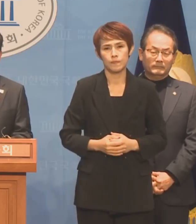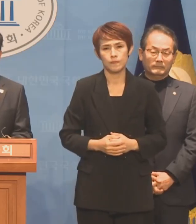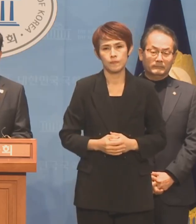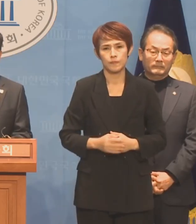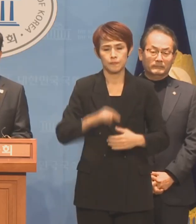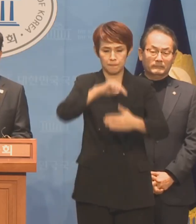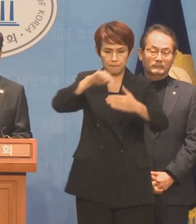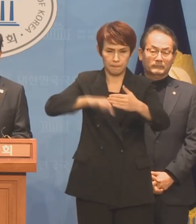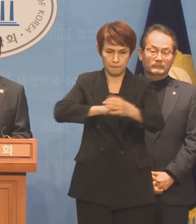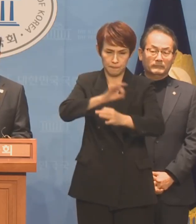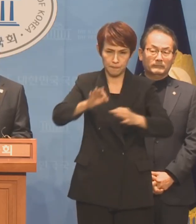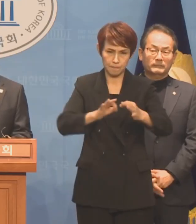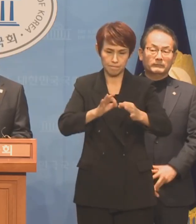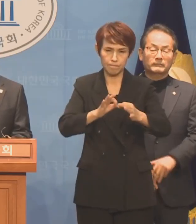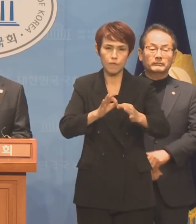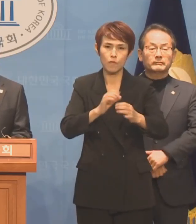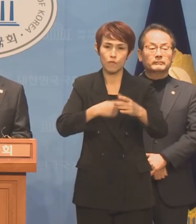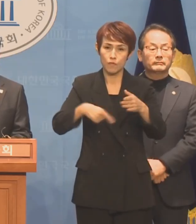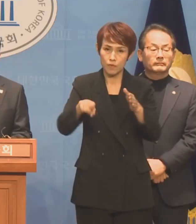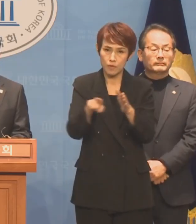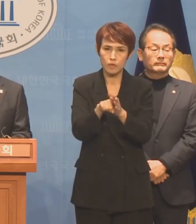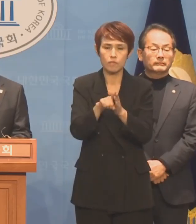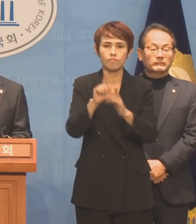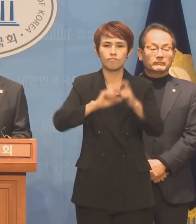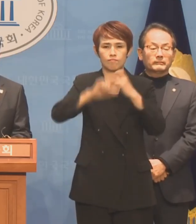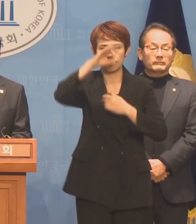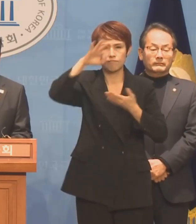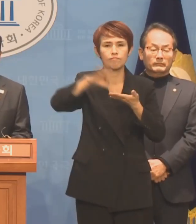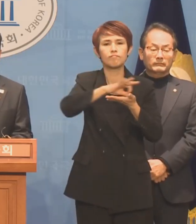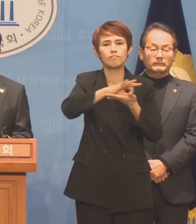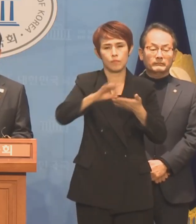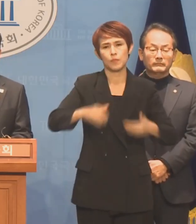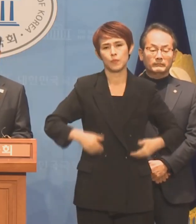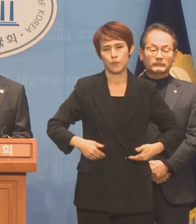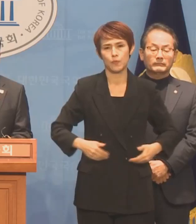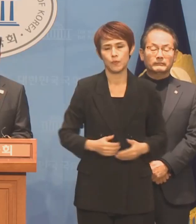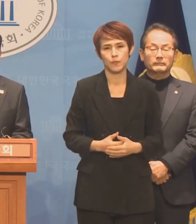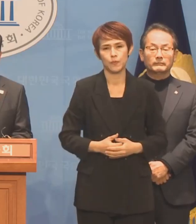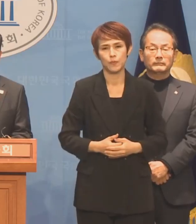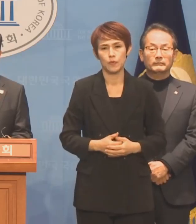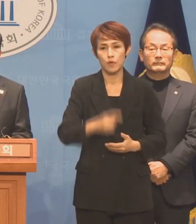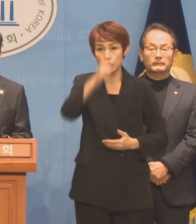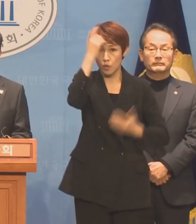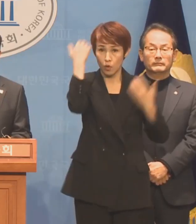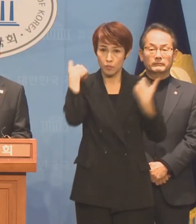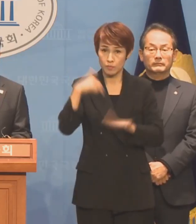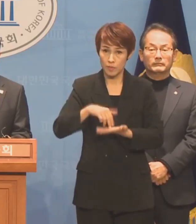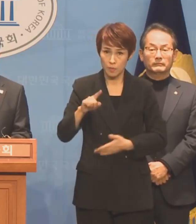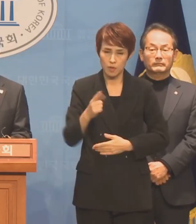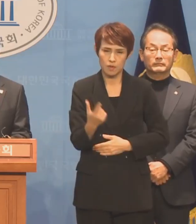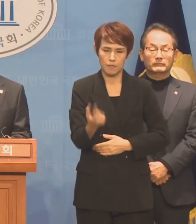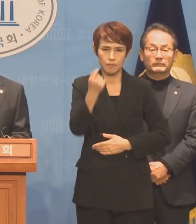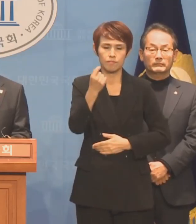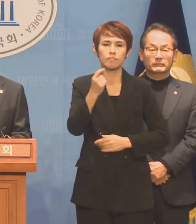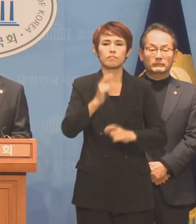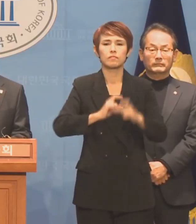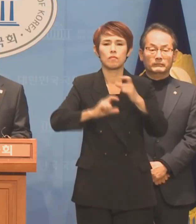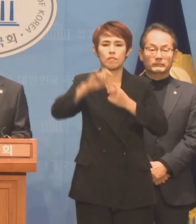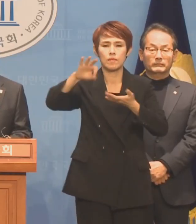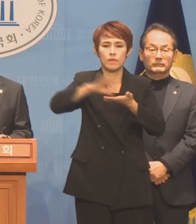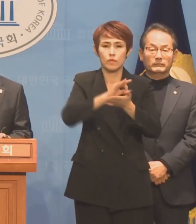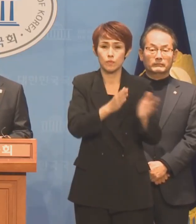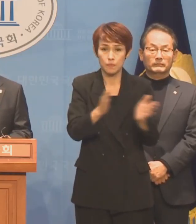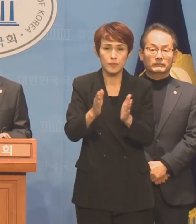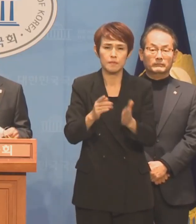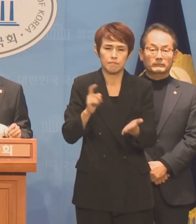내수 보강을 위한 추경이 기요한 상태입니다. 정부는 조속히 추경 준비에 서둘러